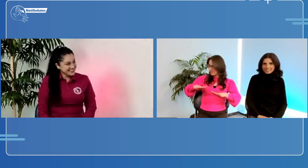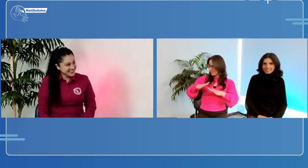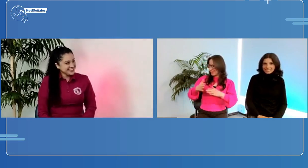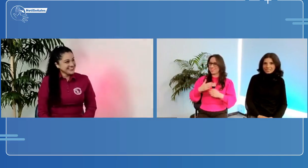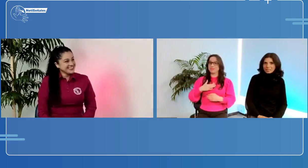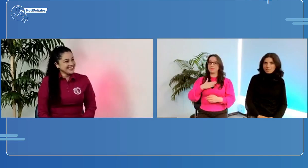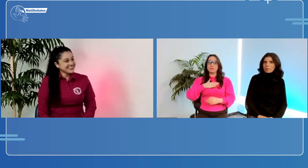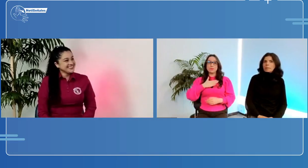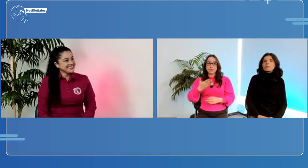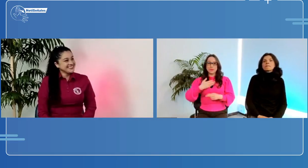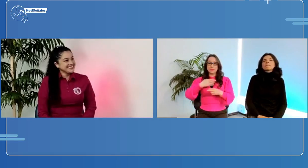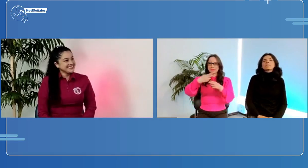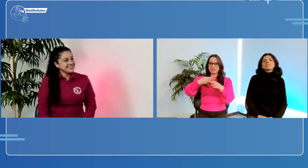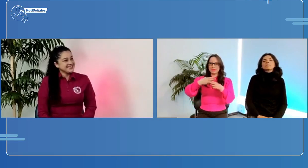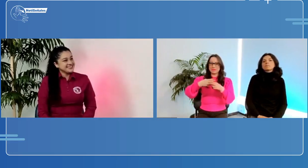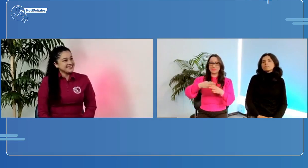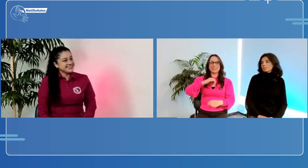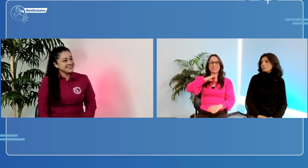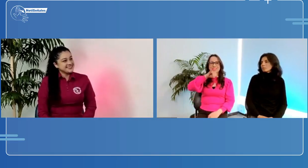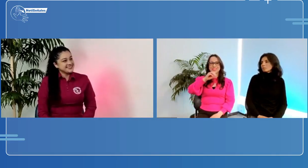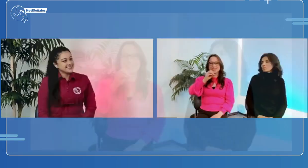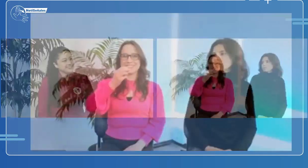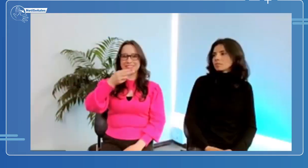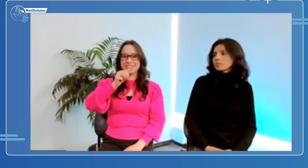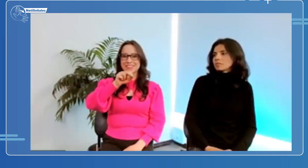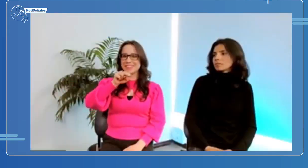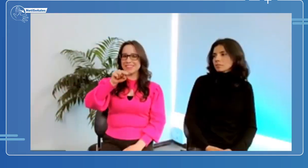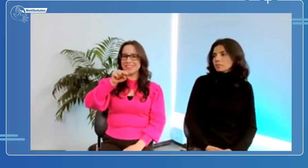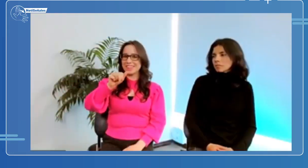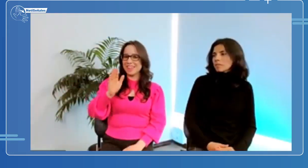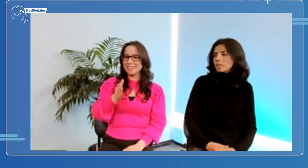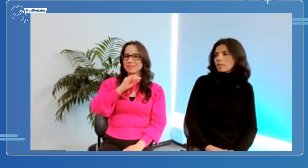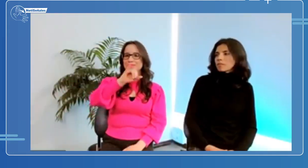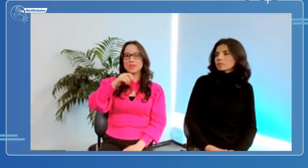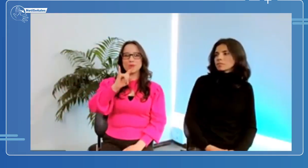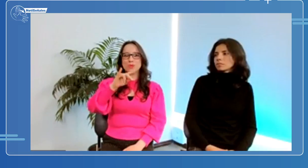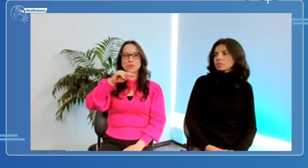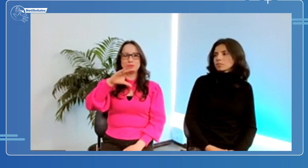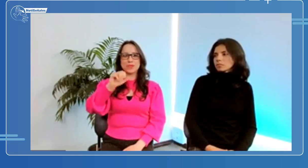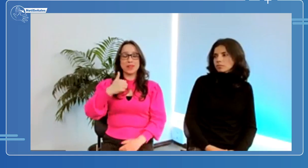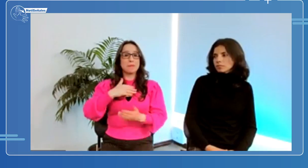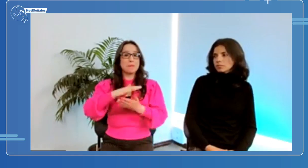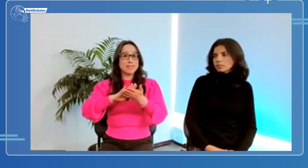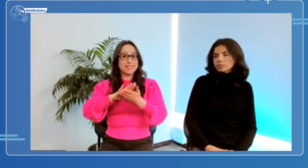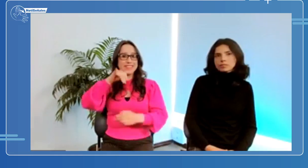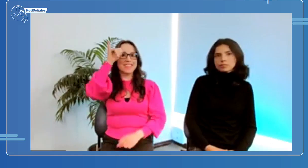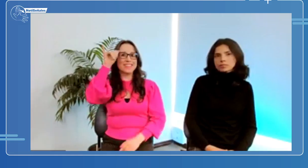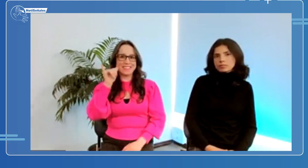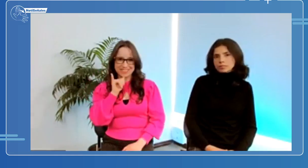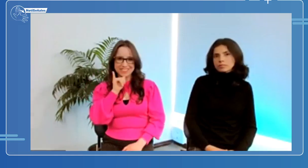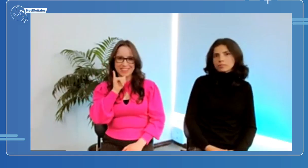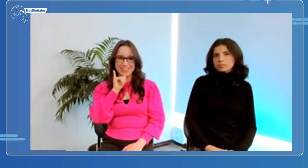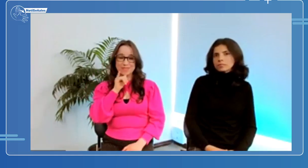Gracias, Paula, por este espacio. Mucho gusto. Mi nombre es Joana, mi apellido es Junca y esta es mi